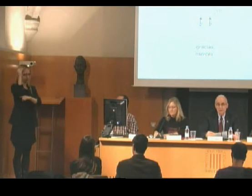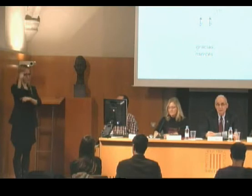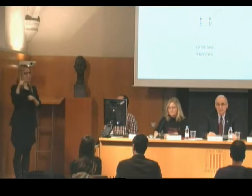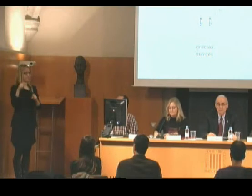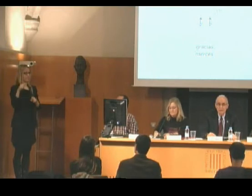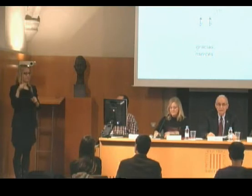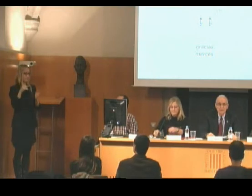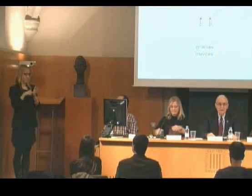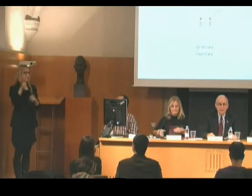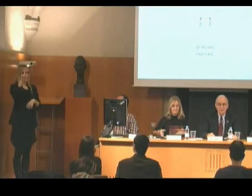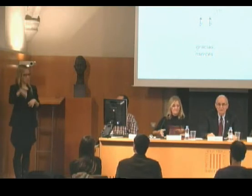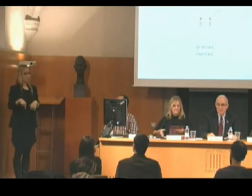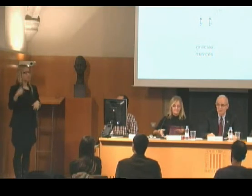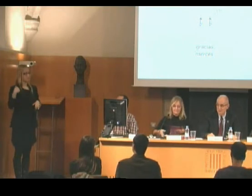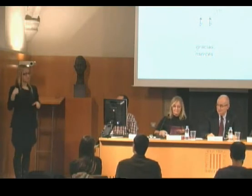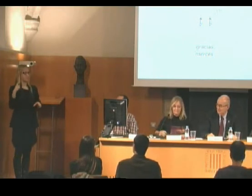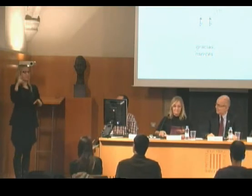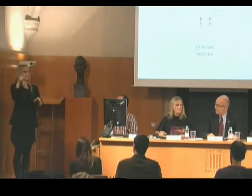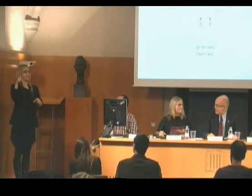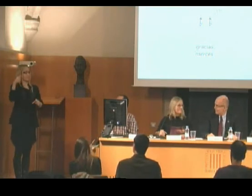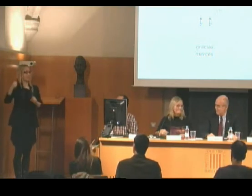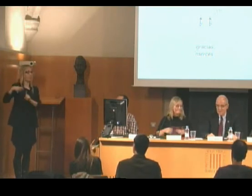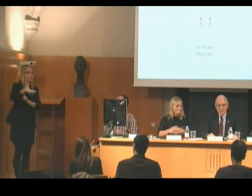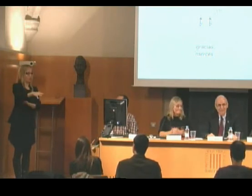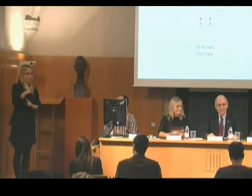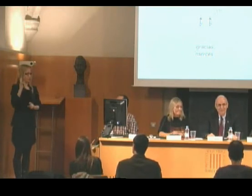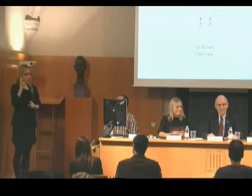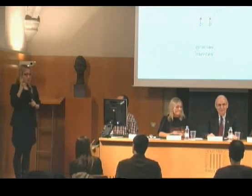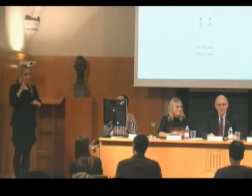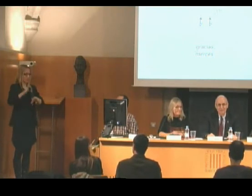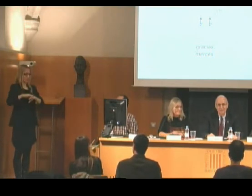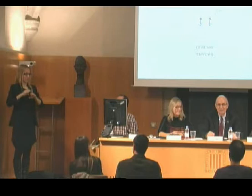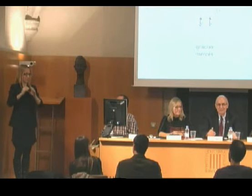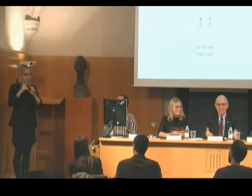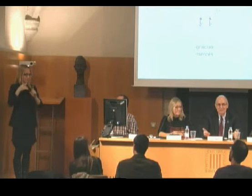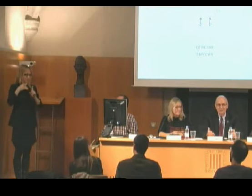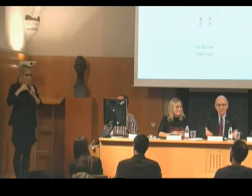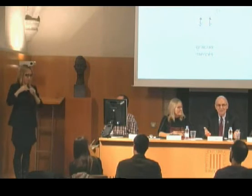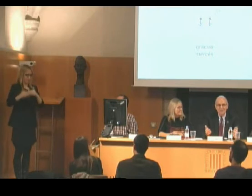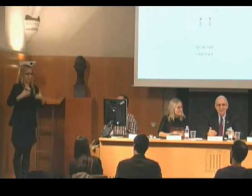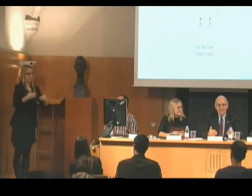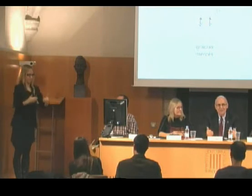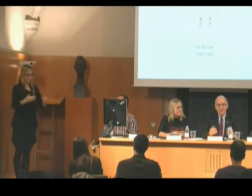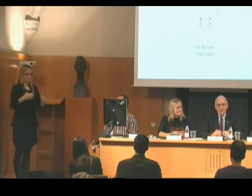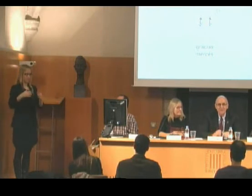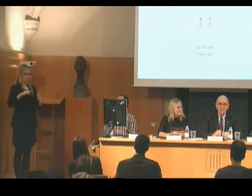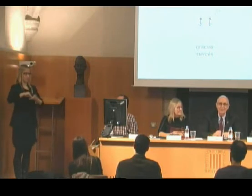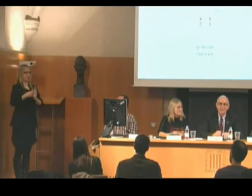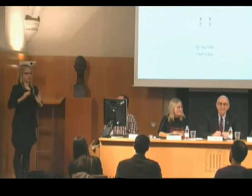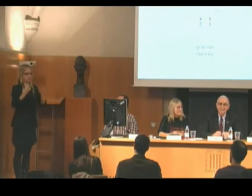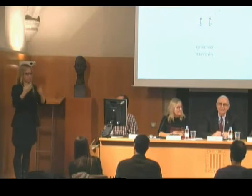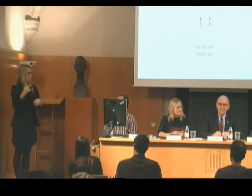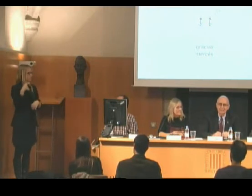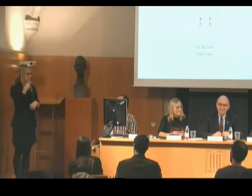estat part decisiva en la bona sortida, el bon